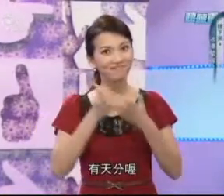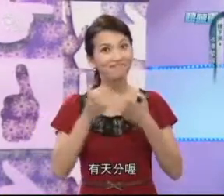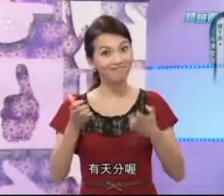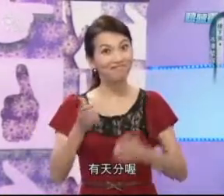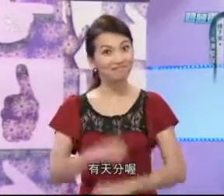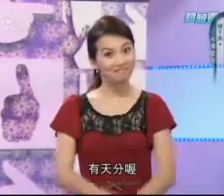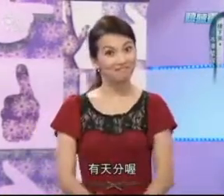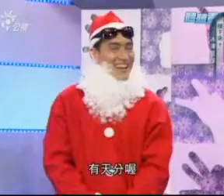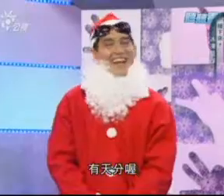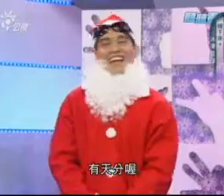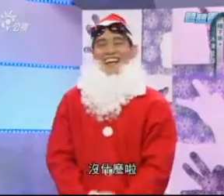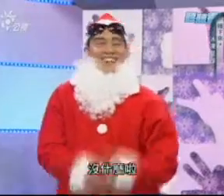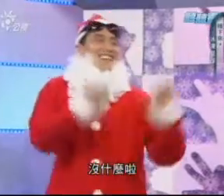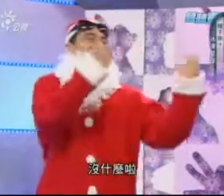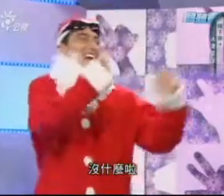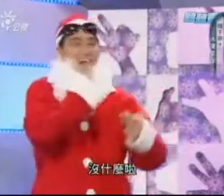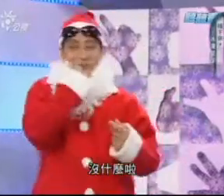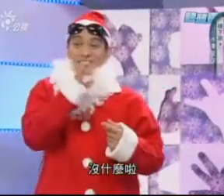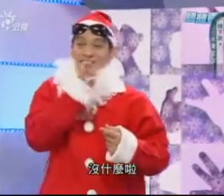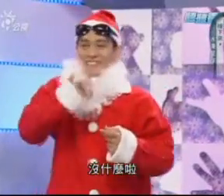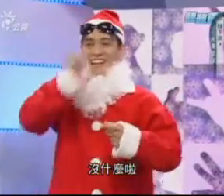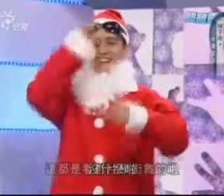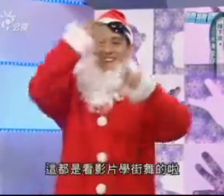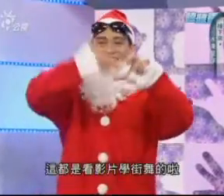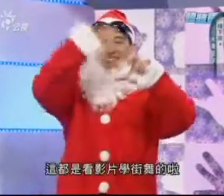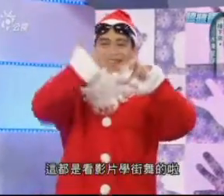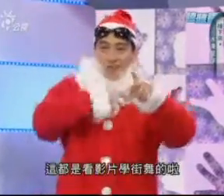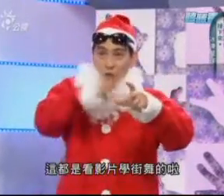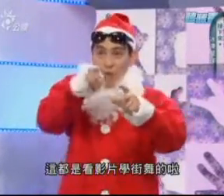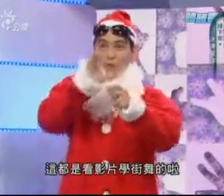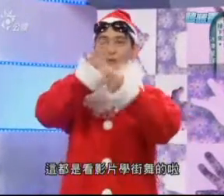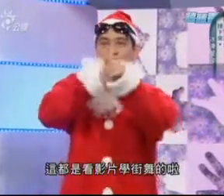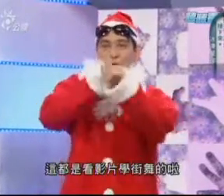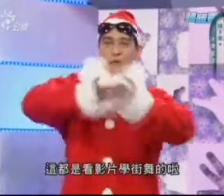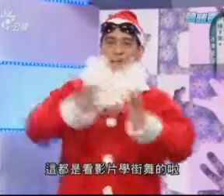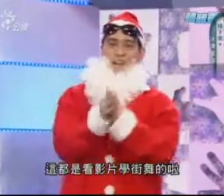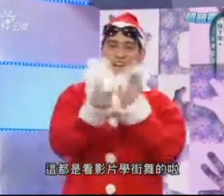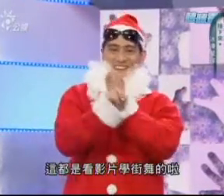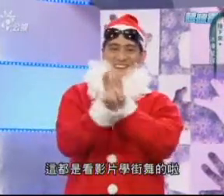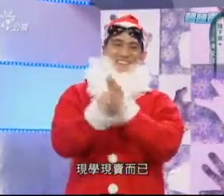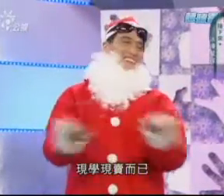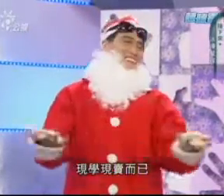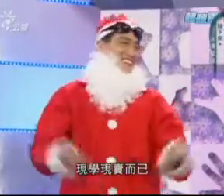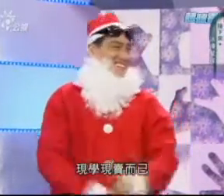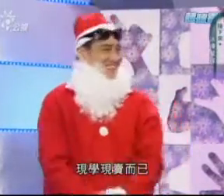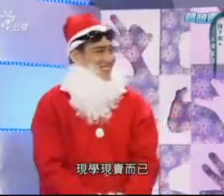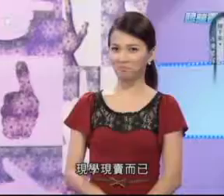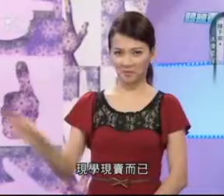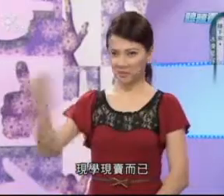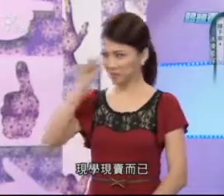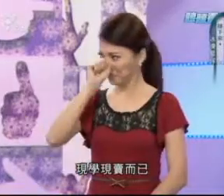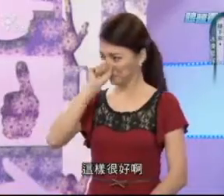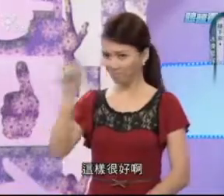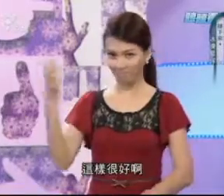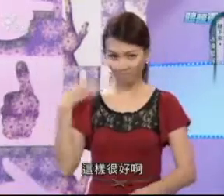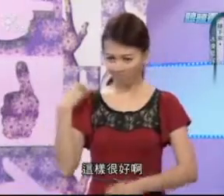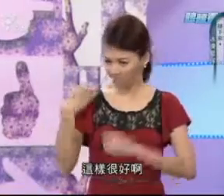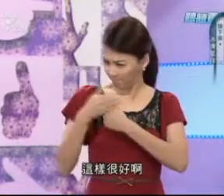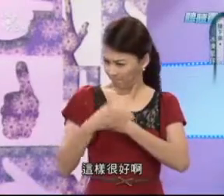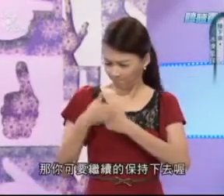哦。 没什么啦，这都是看影片学街舞的啦，现学现卖而已。 这样很好啊，